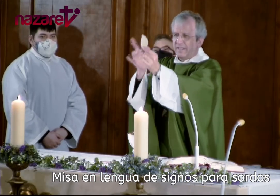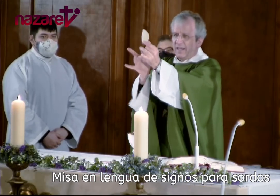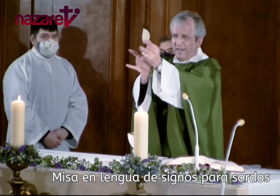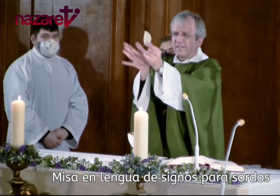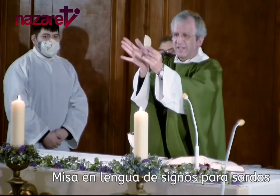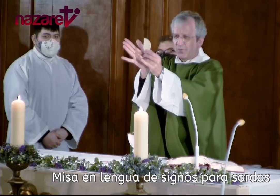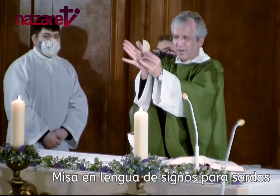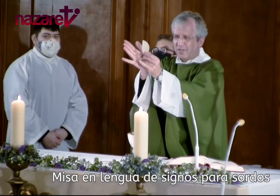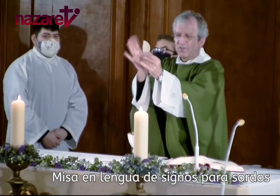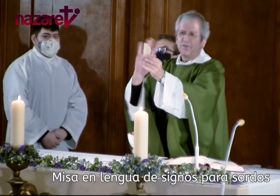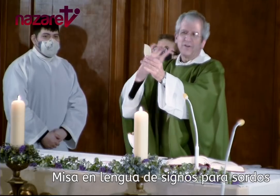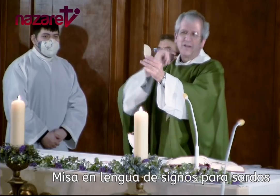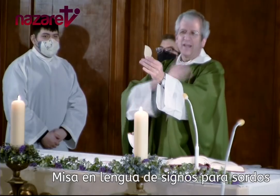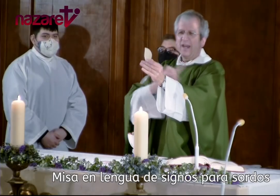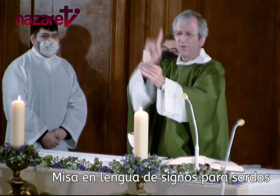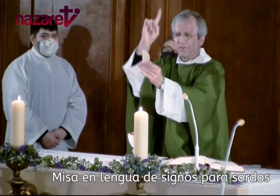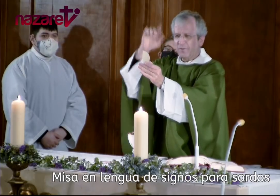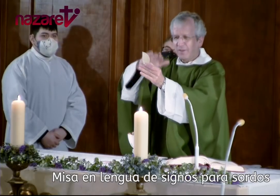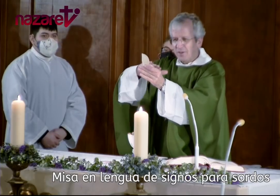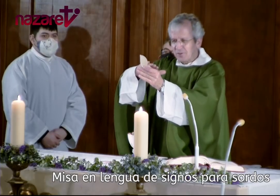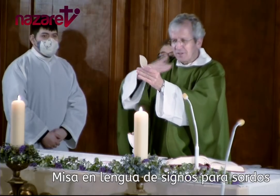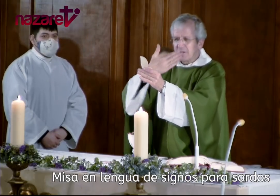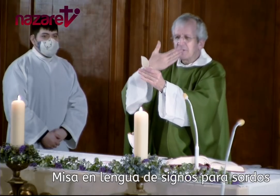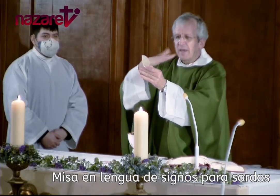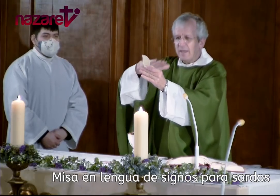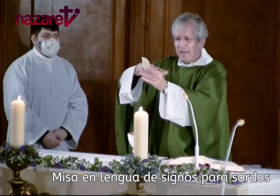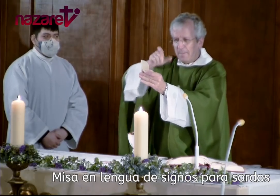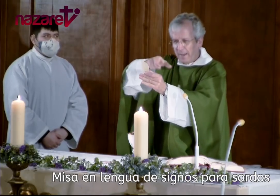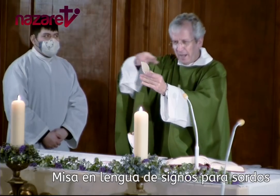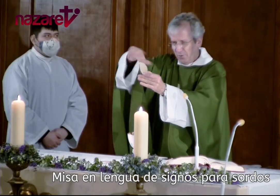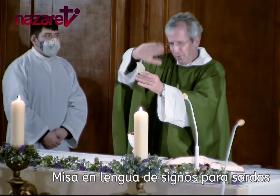Este es Jesucristo, el Cordero de Dios, que quita el pecado